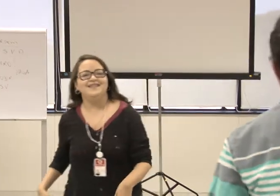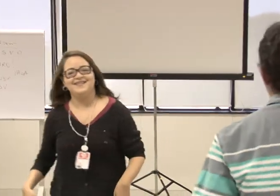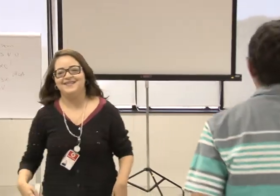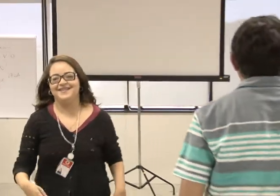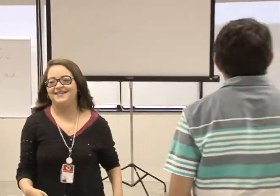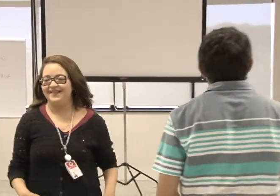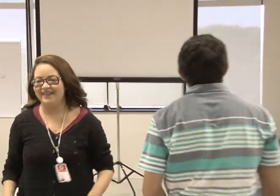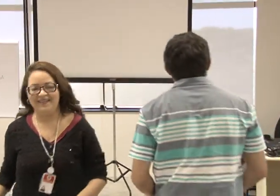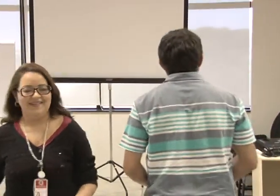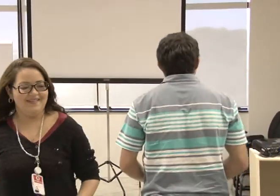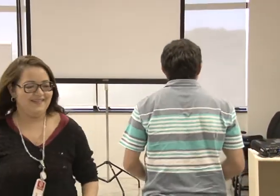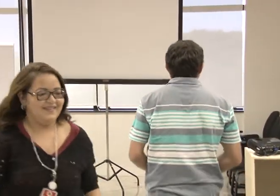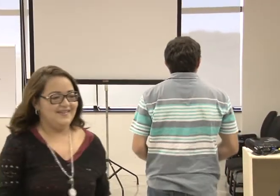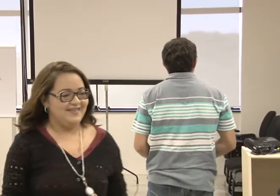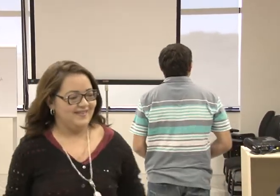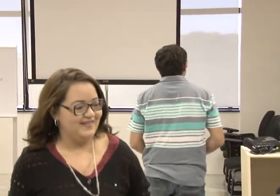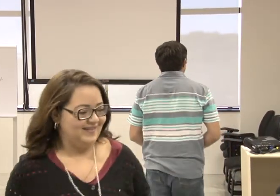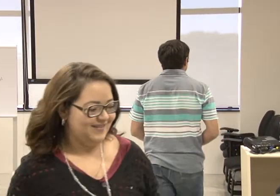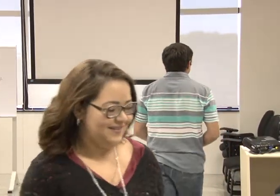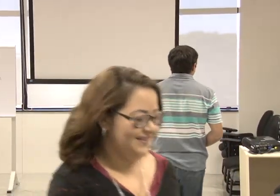Homem. Sim.